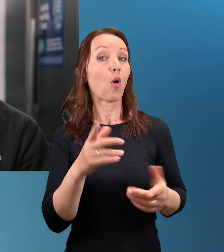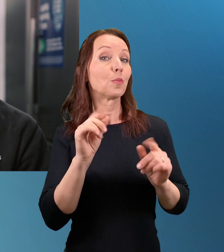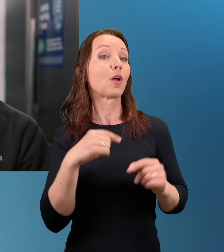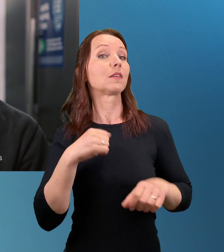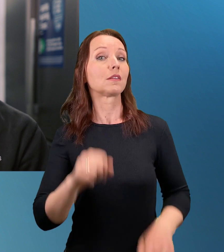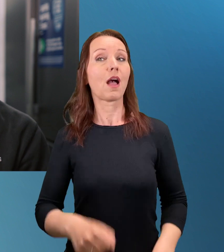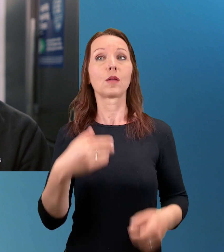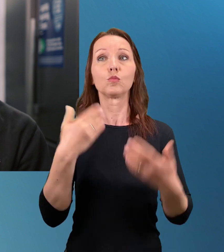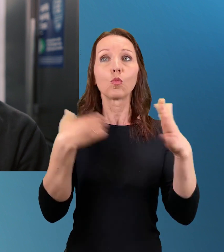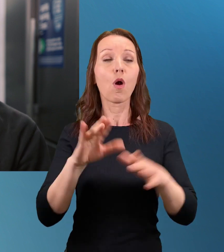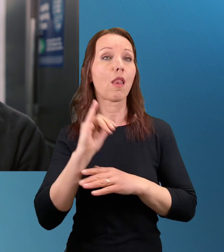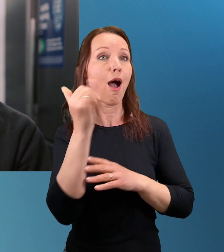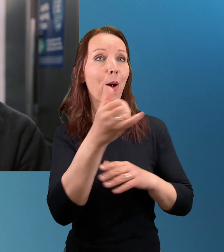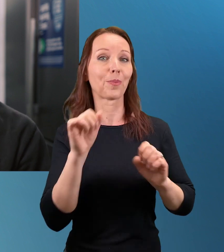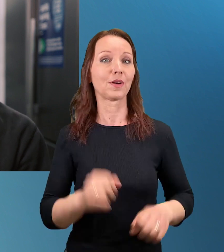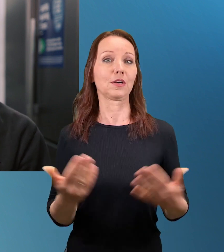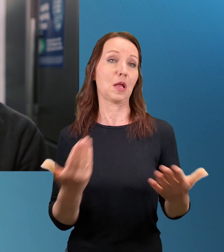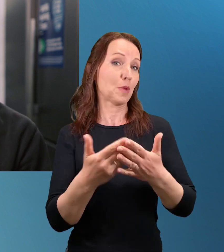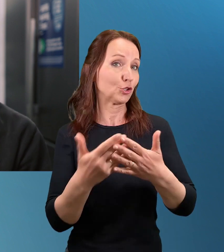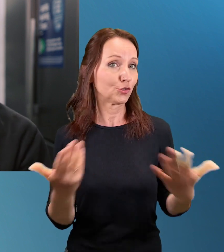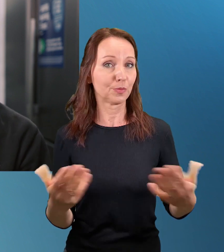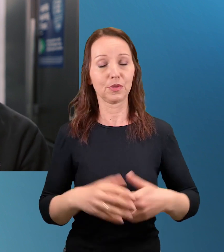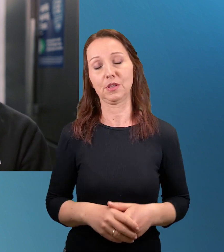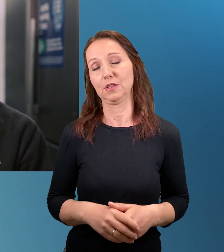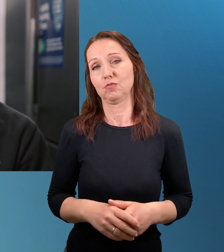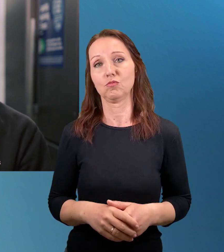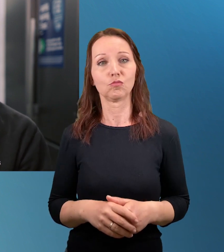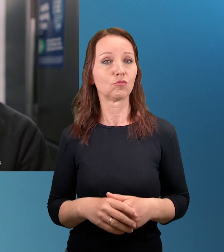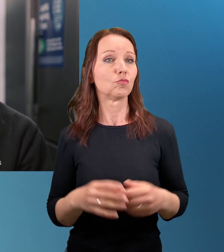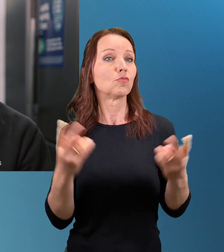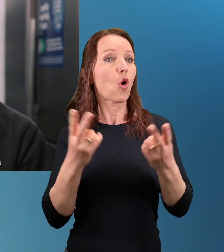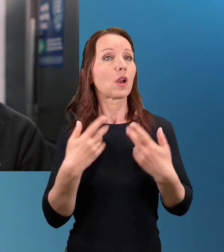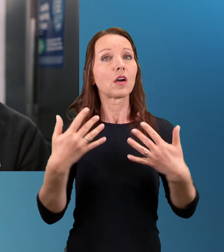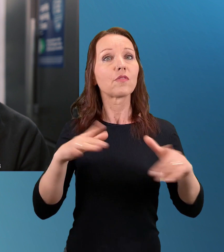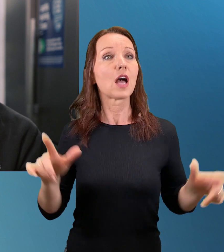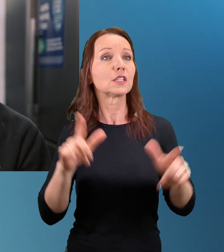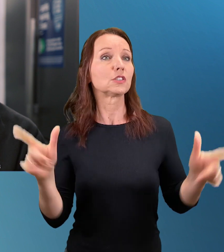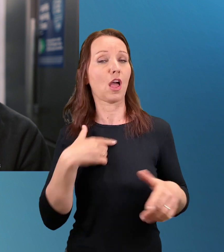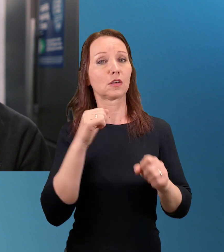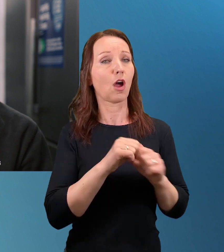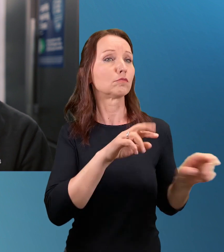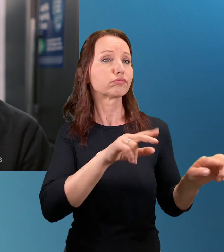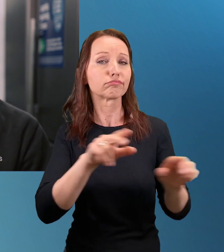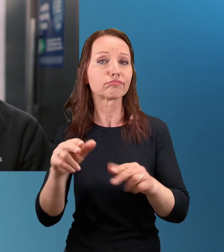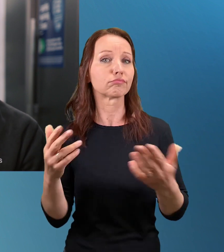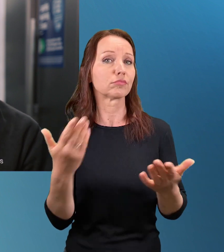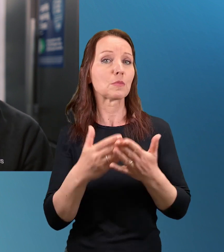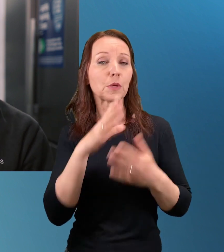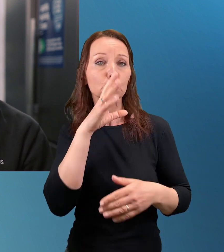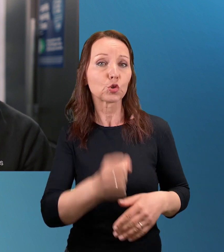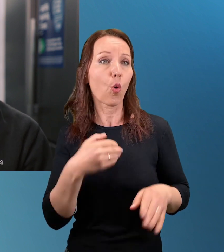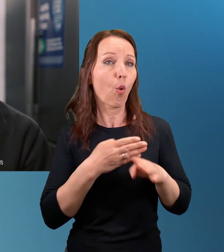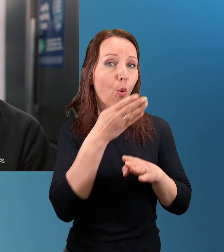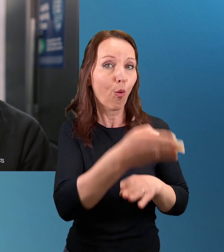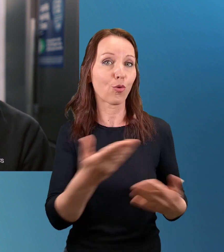Urlaub fahren zum Beispiel oder Freizeitgestaltung in den Zug